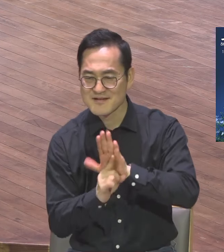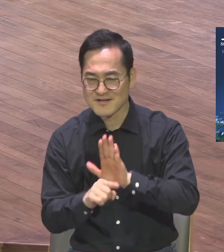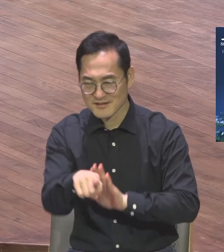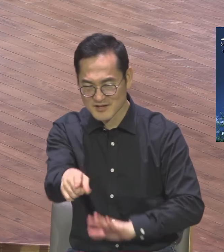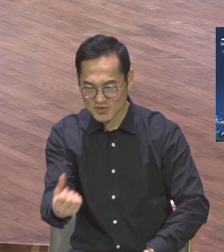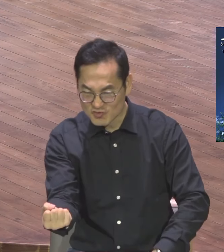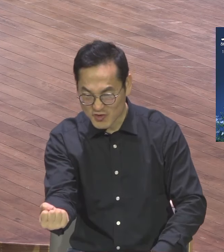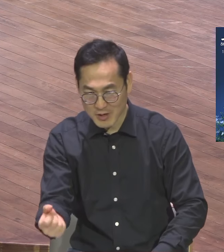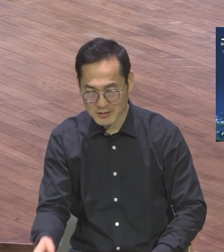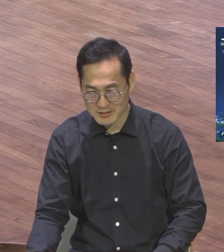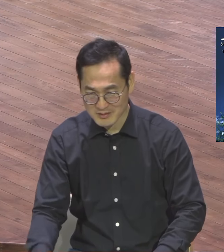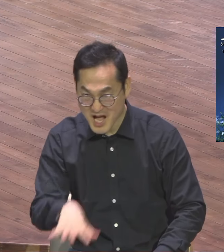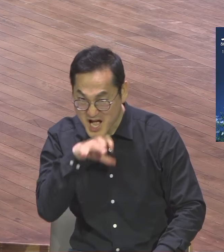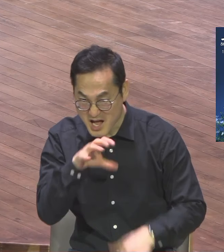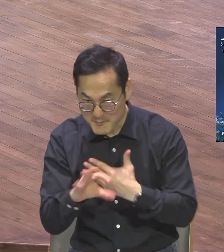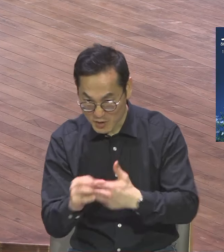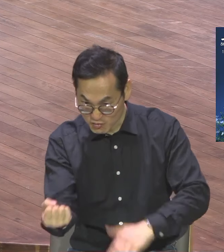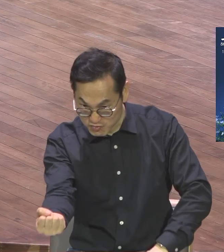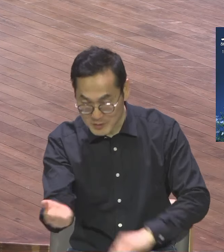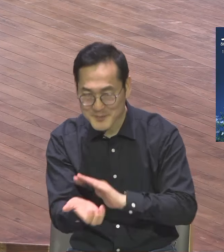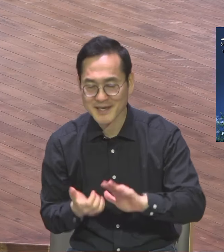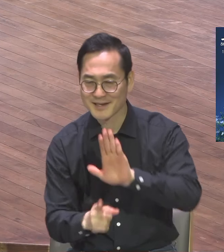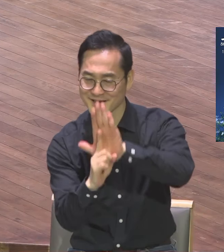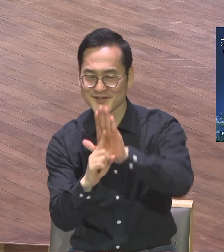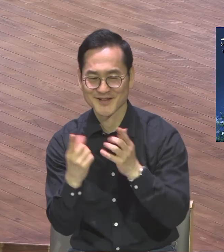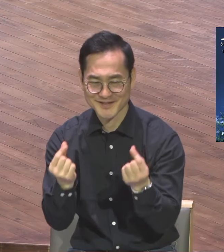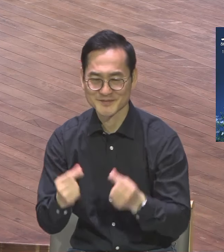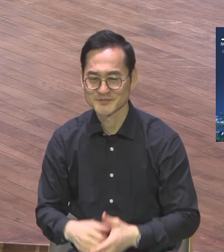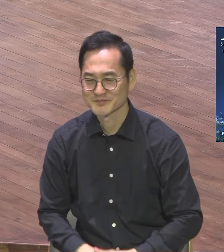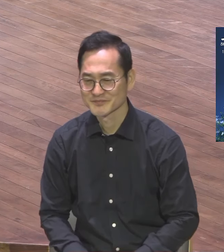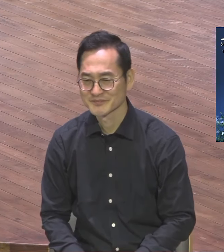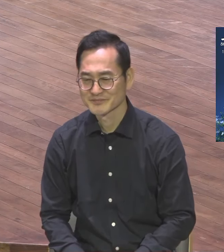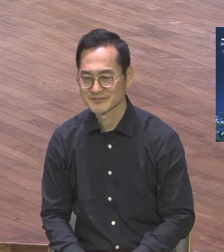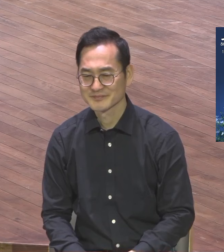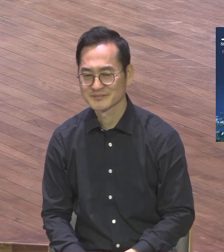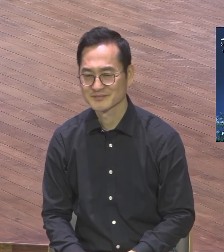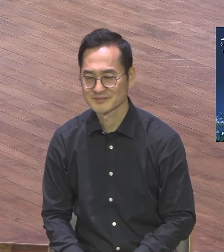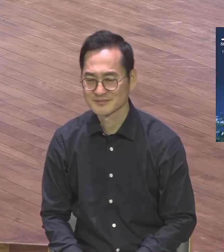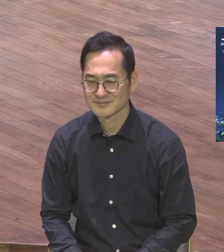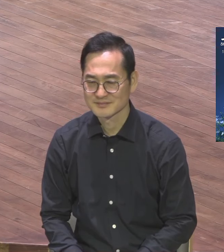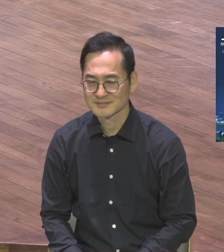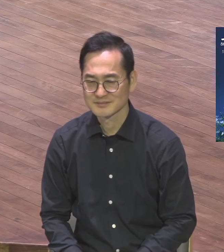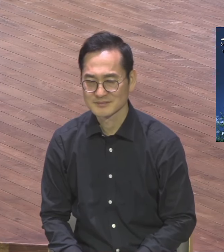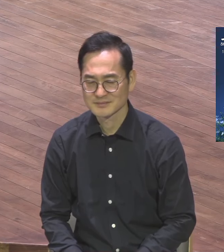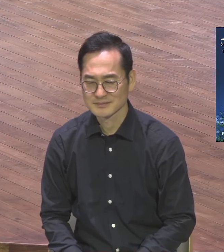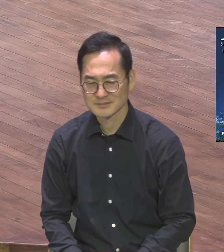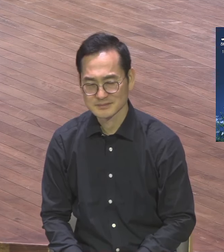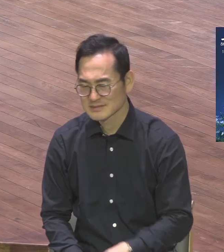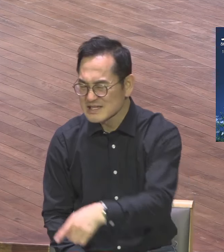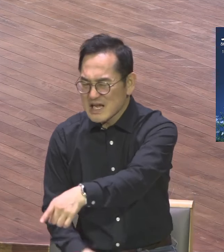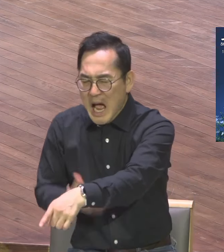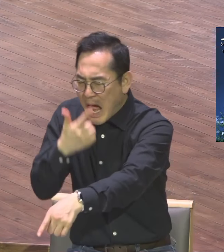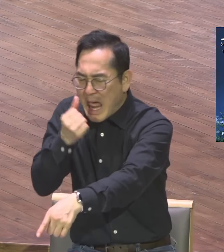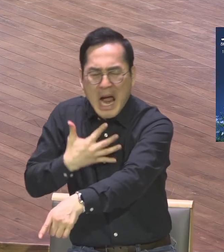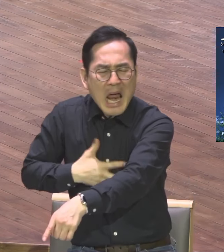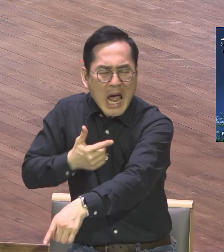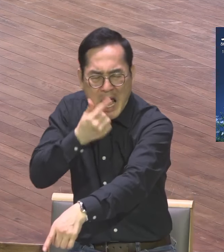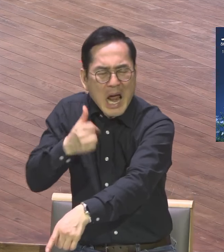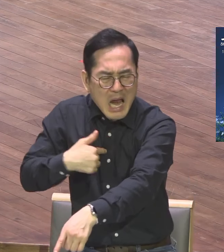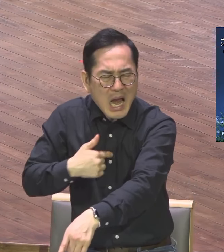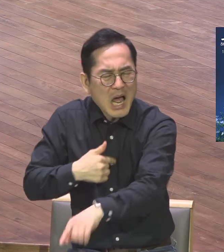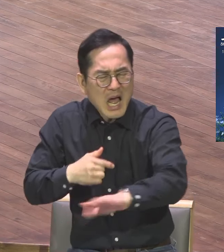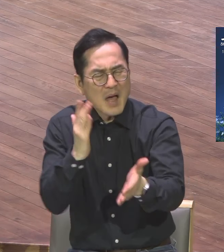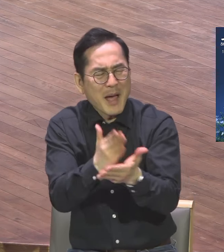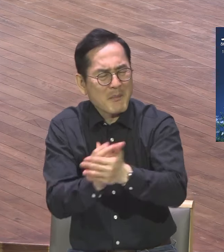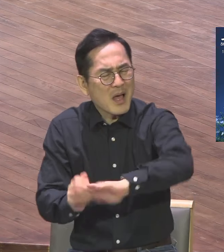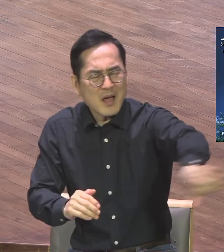뭐 좀 배웠다고, 뭐 좀 안다고 꼭 남들과 같이 가기 싫어. 때 딱 하게 나가야 돼.